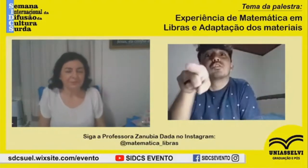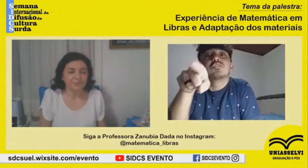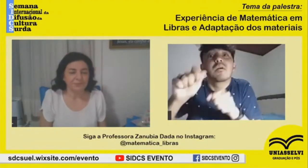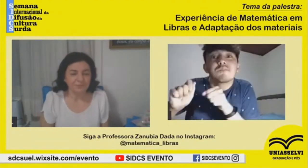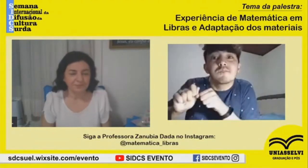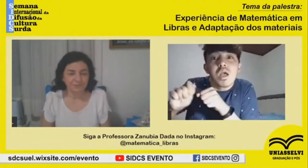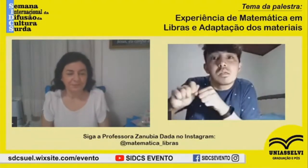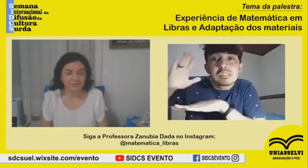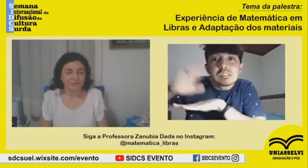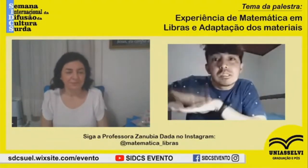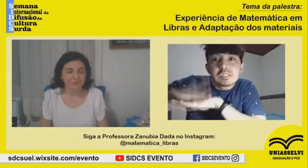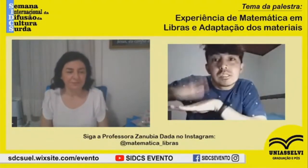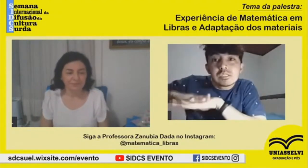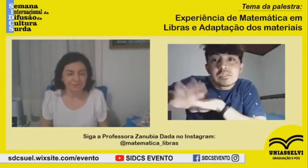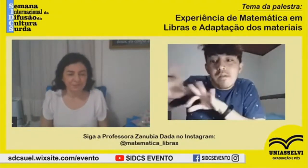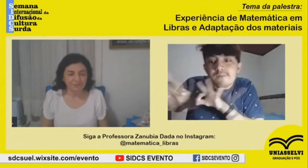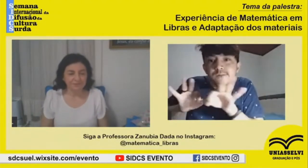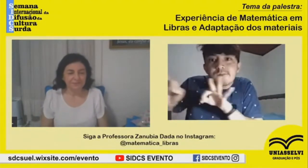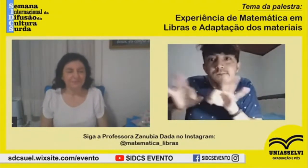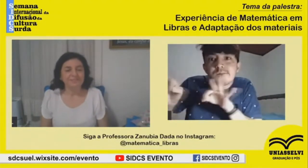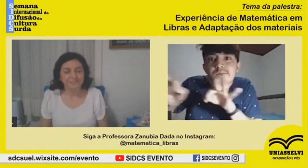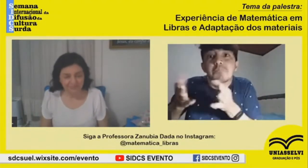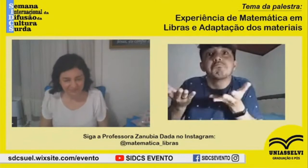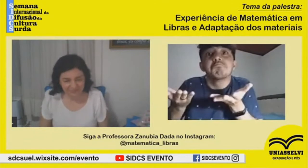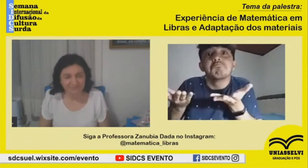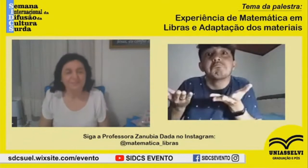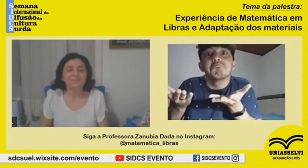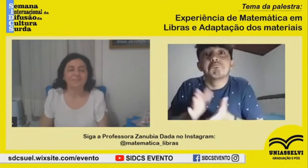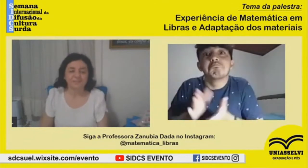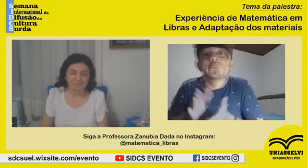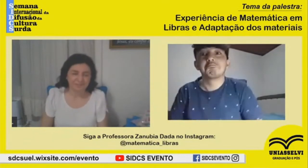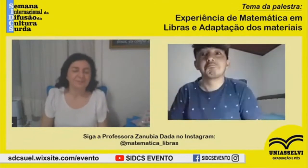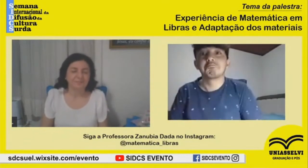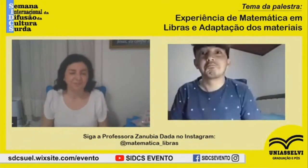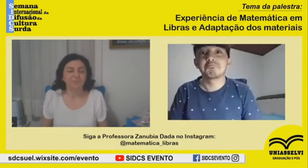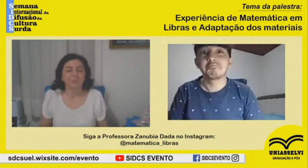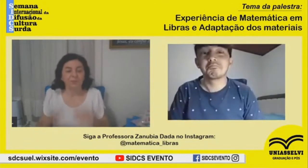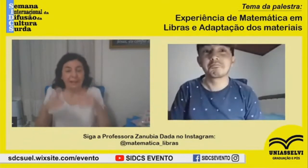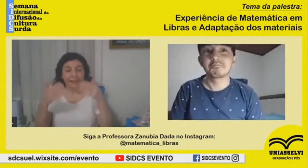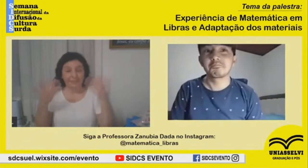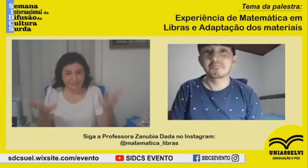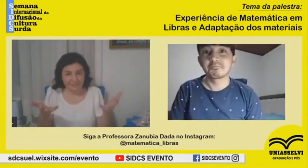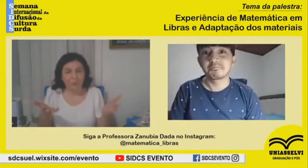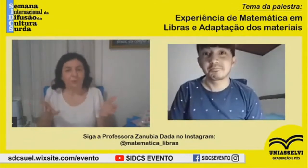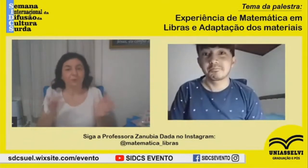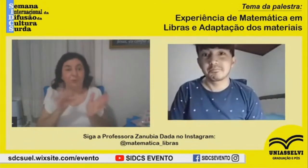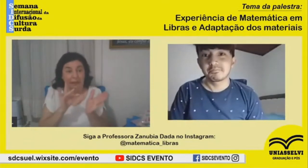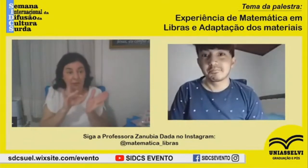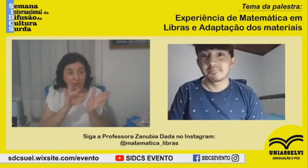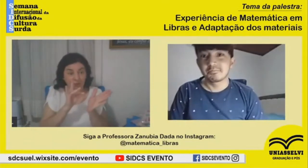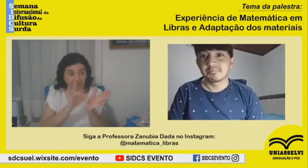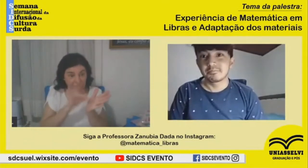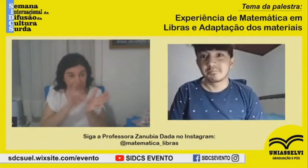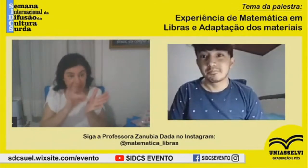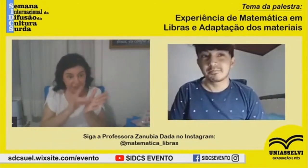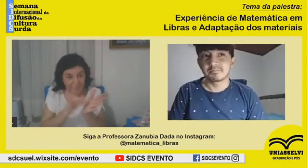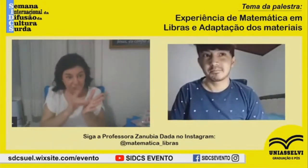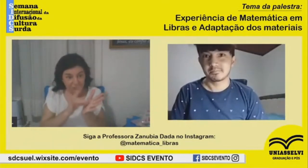compra ou a professora que faz, que prepara esses materiais?